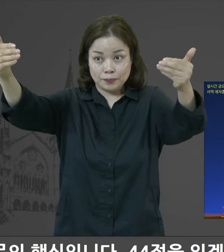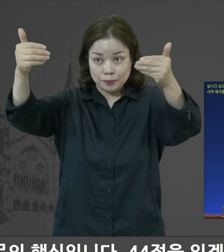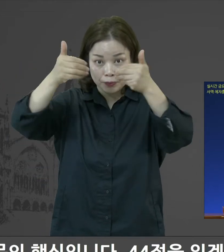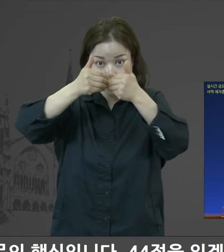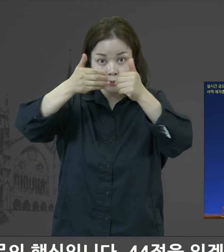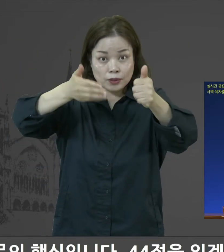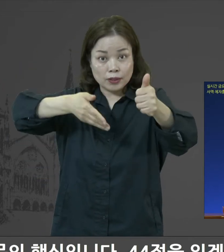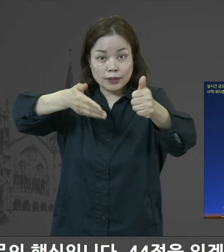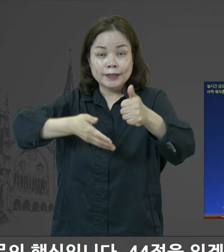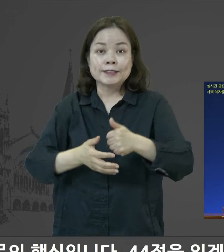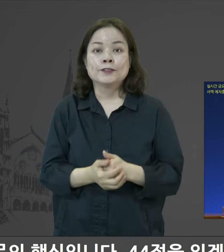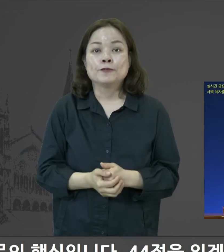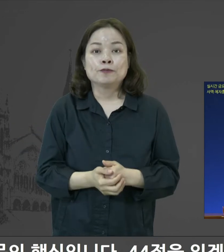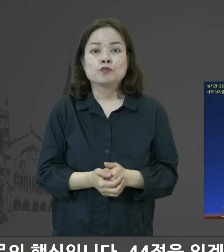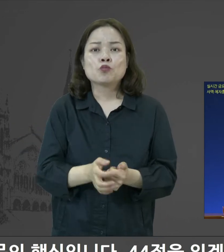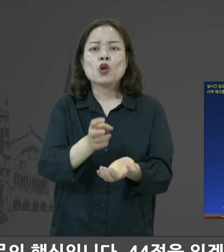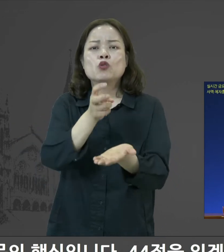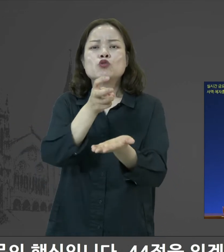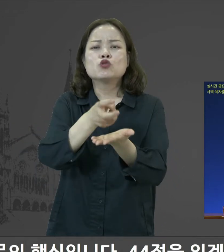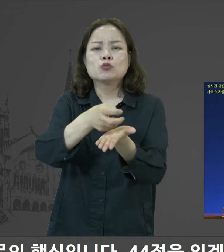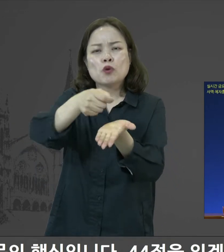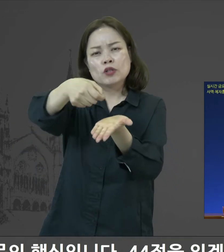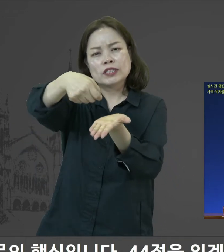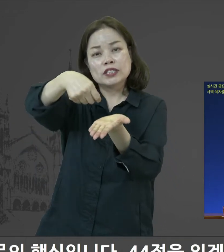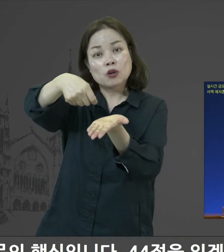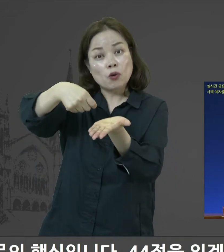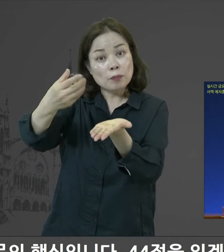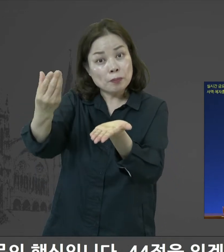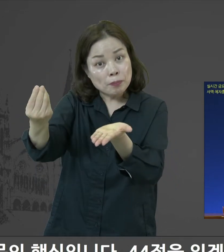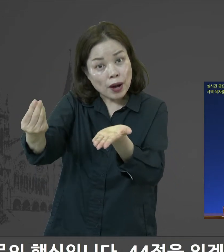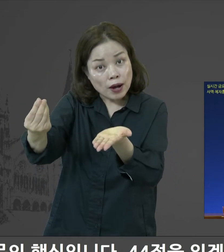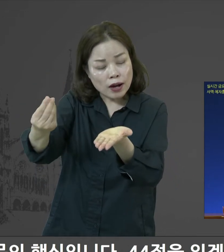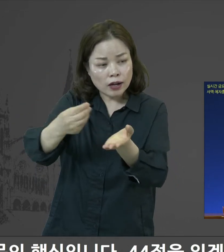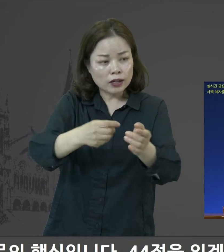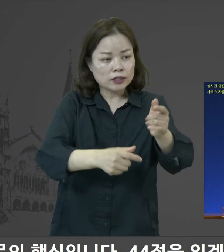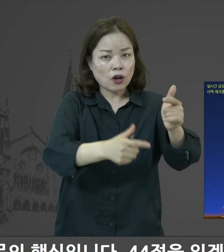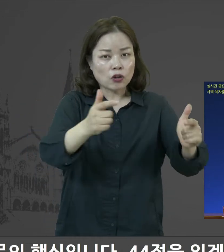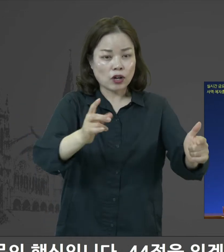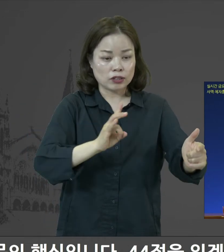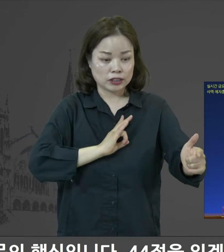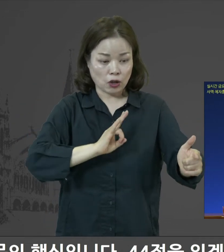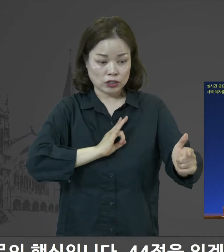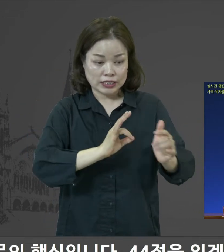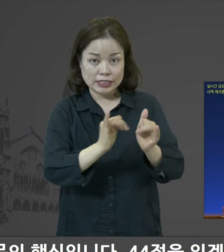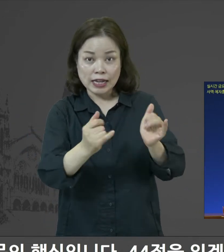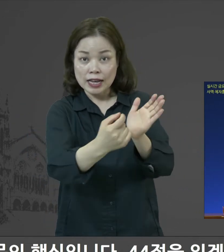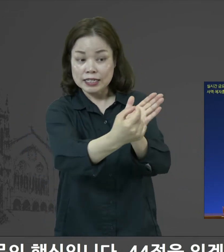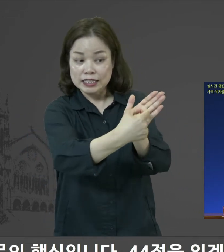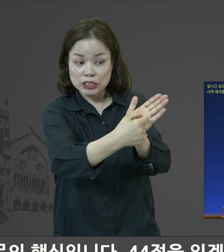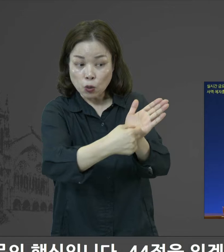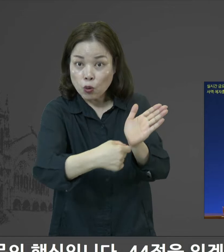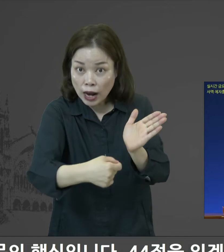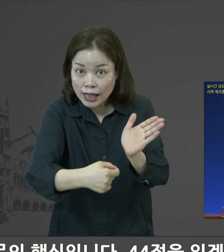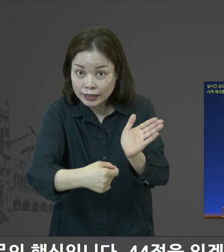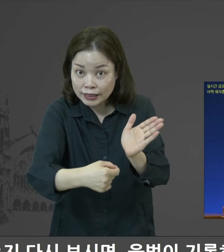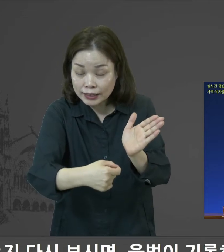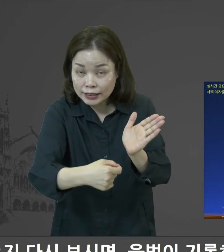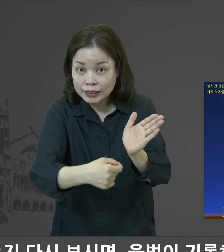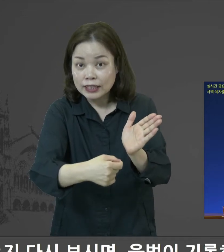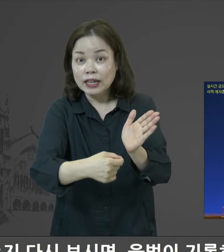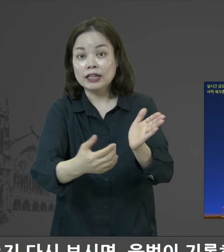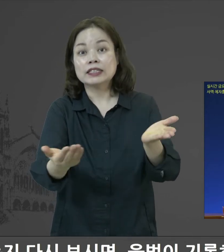보시면, 율법이 기록하였고 여러 선지자가 기록한 그